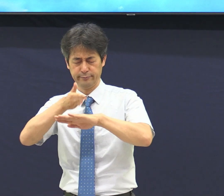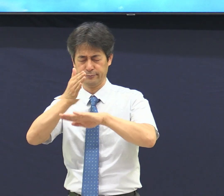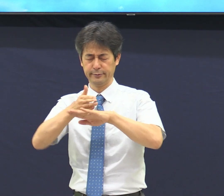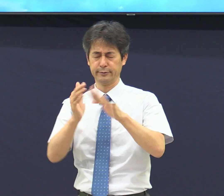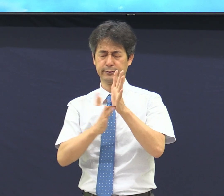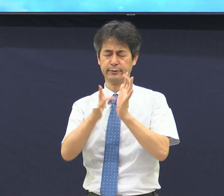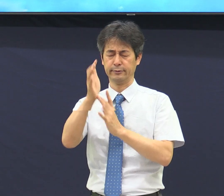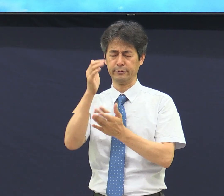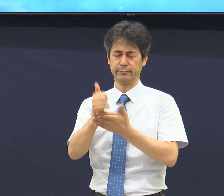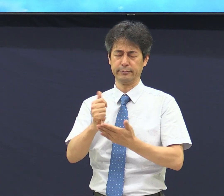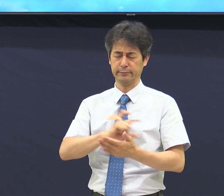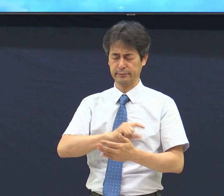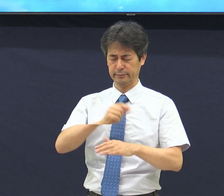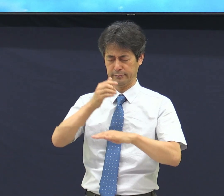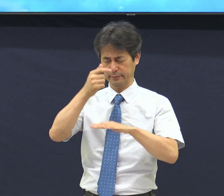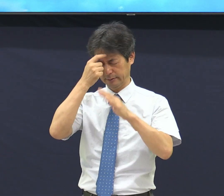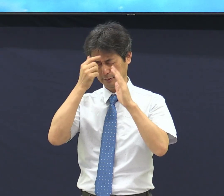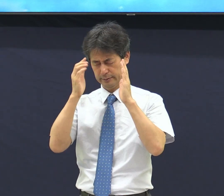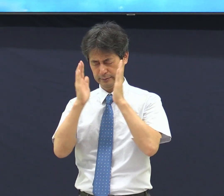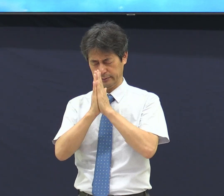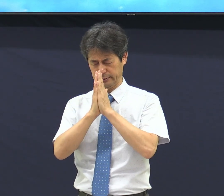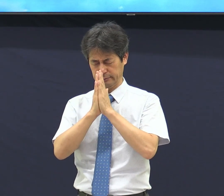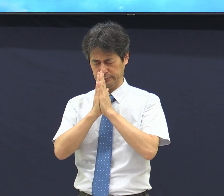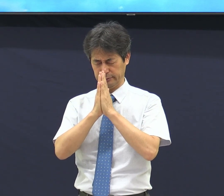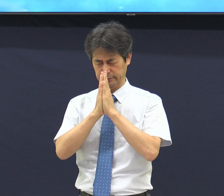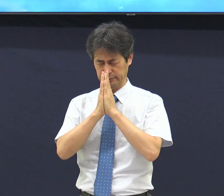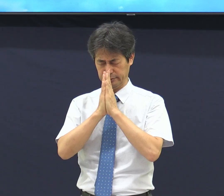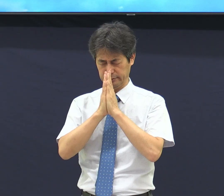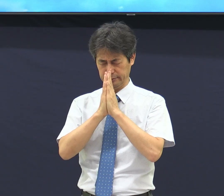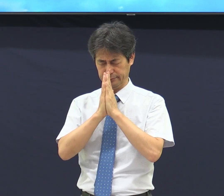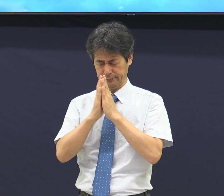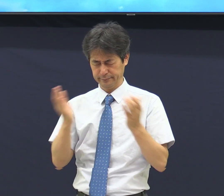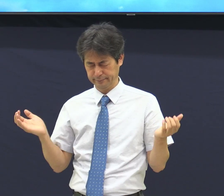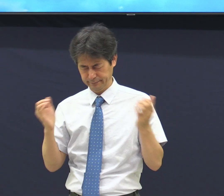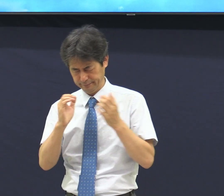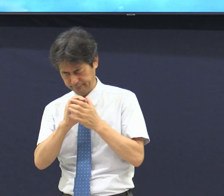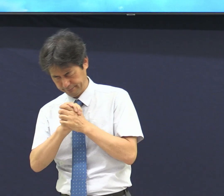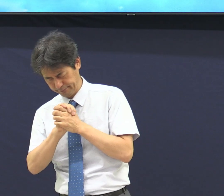나아갈 수 있게 도와주셔서 감사를 드리며 예수님의 이름으로 기도드립니다. 아멘.